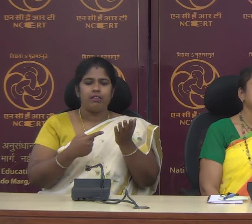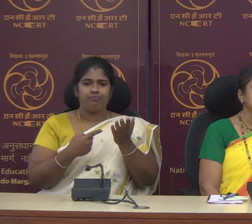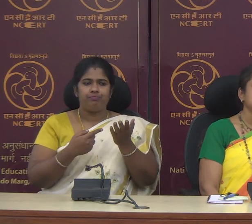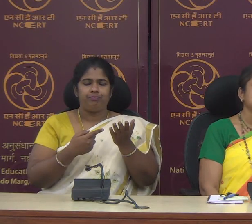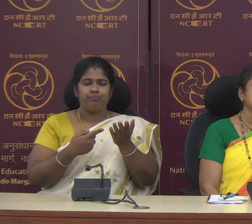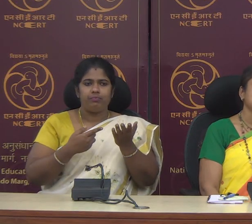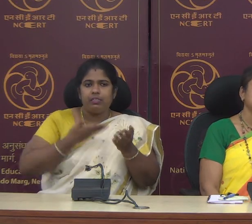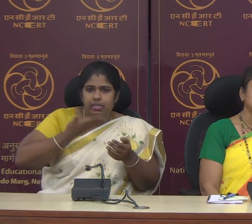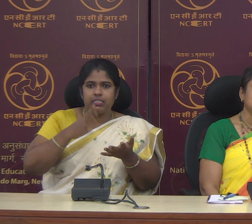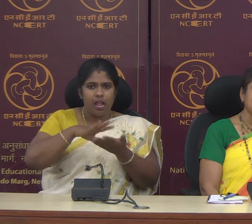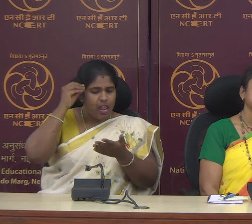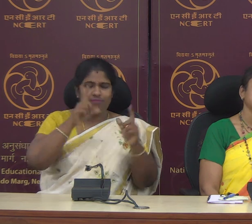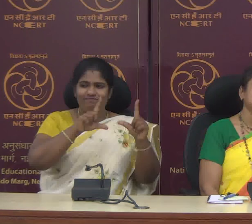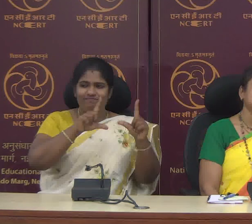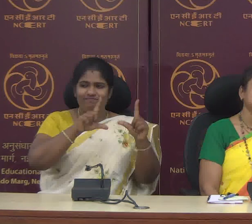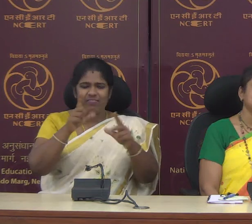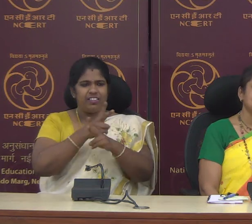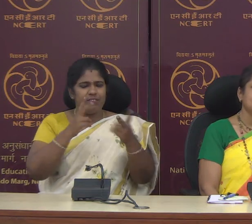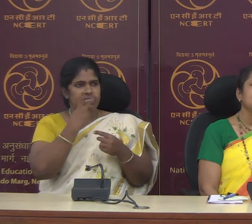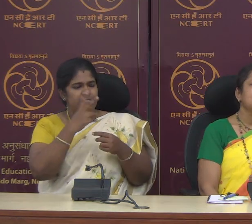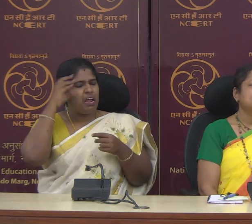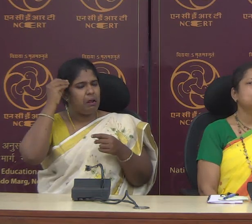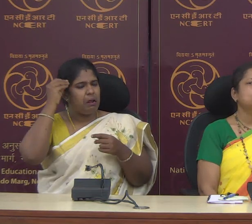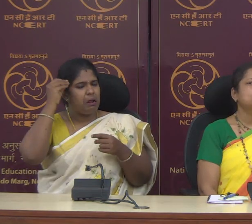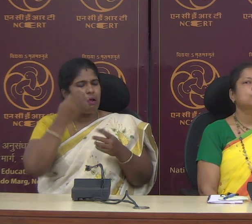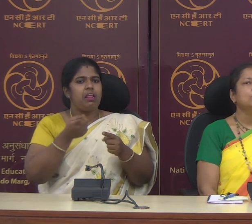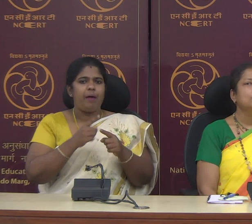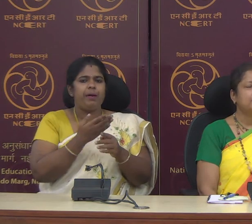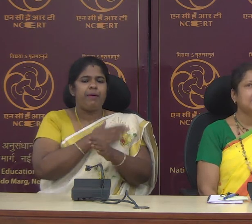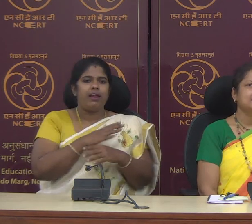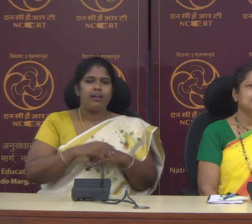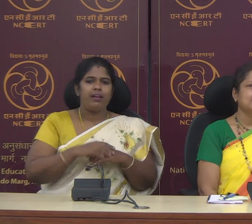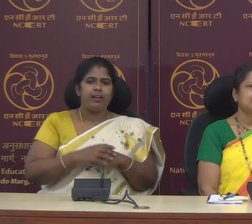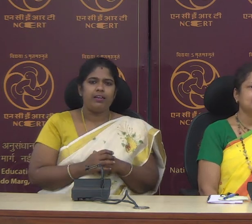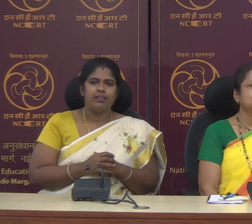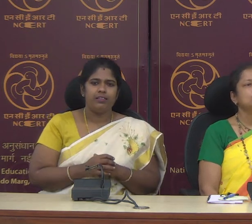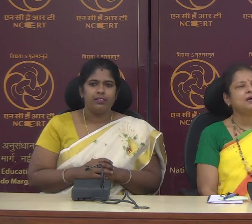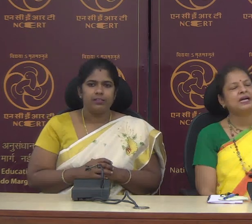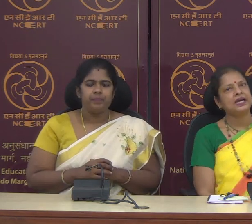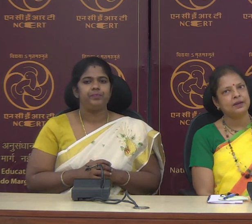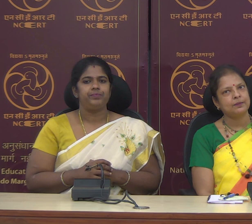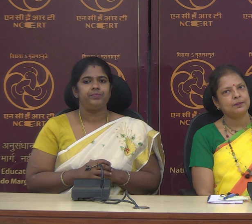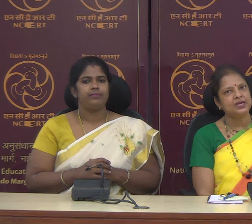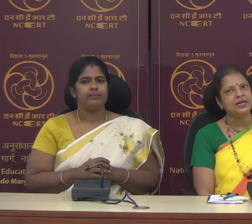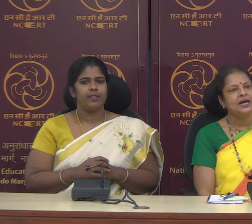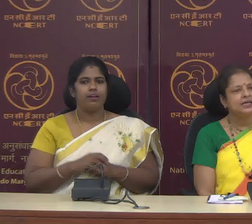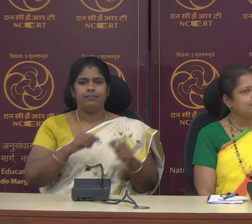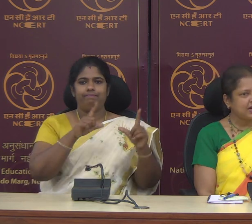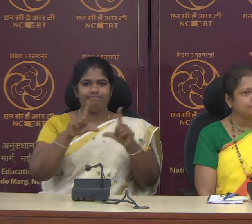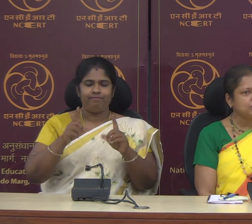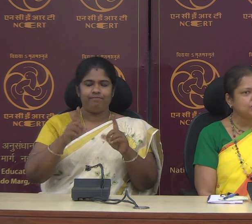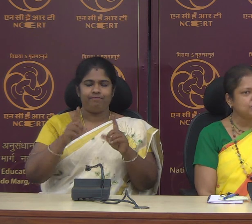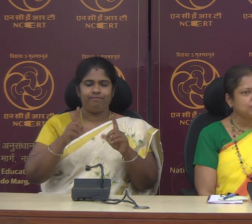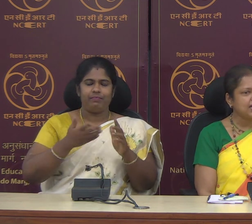करके दृश्य सामग्री की सहायता से हम बच्चों को पढ़ा लिखा रहे थे। तो उसमें हमारा एक अभी एक